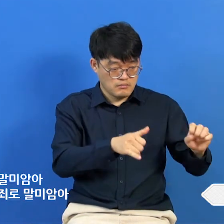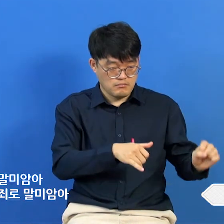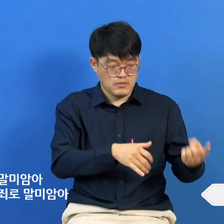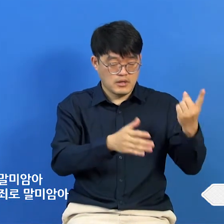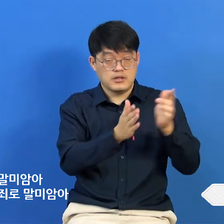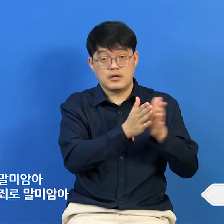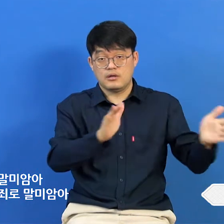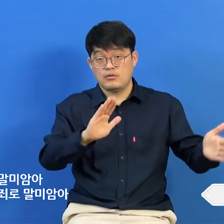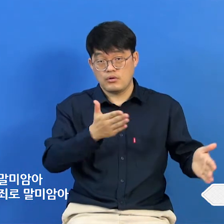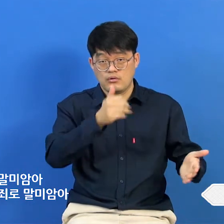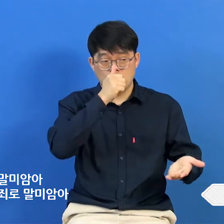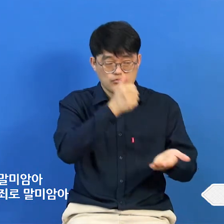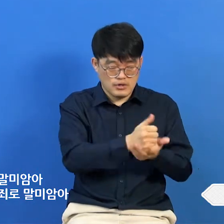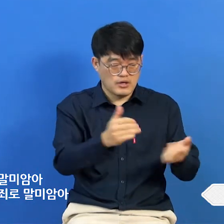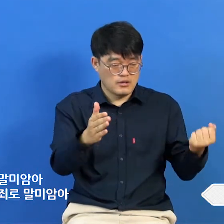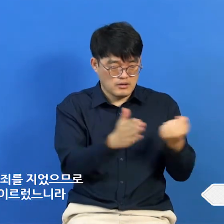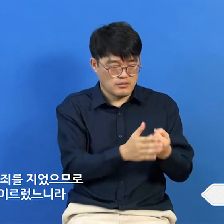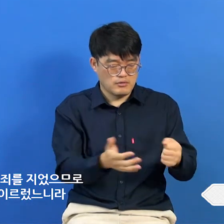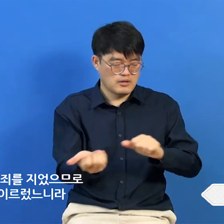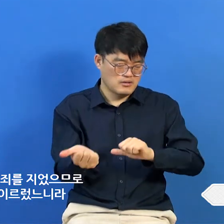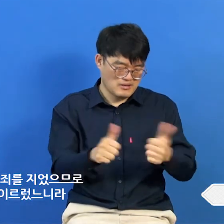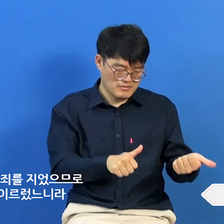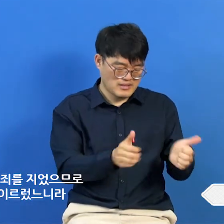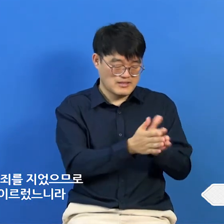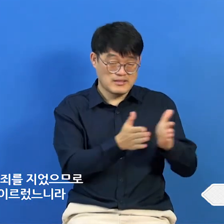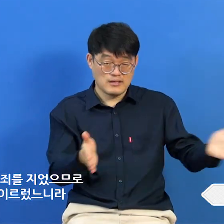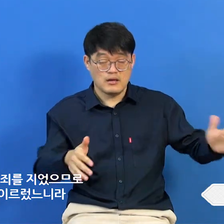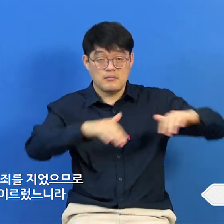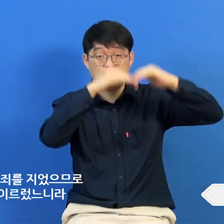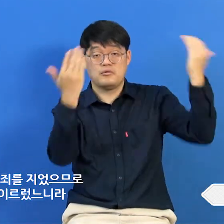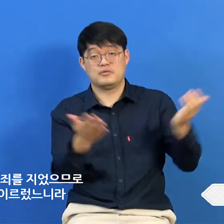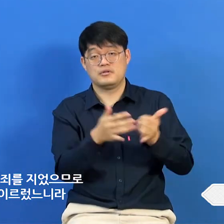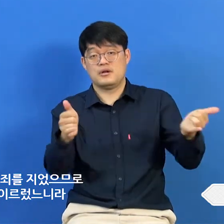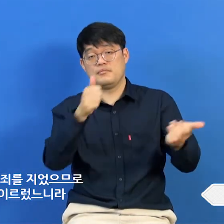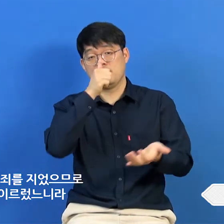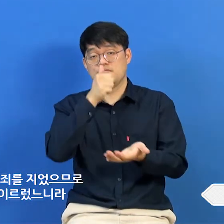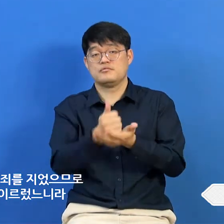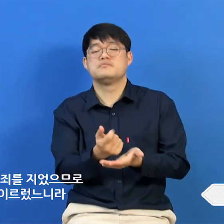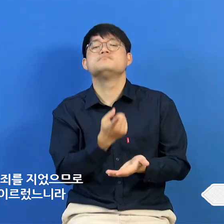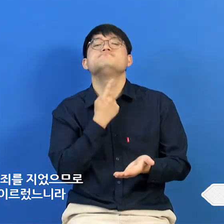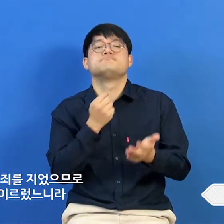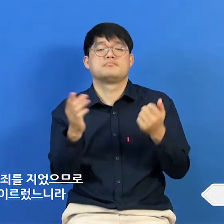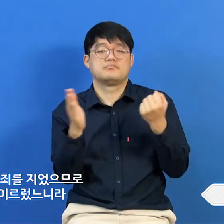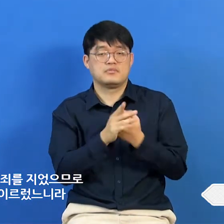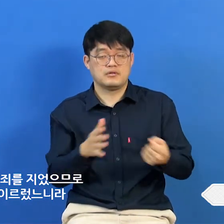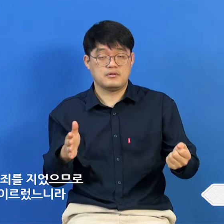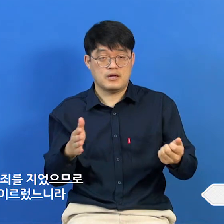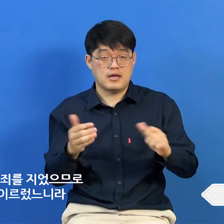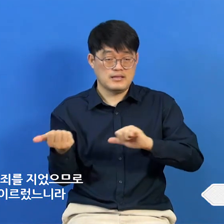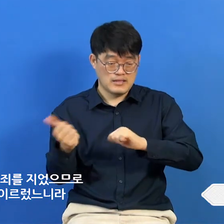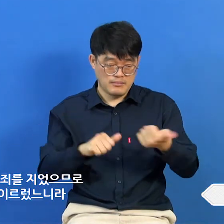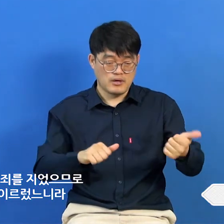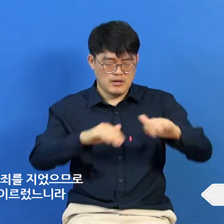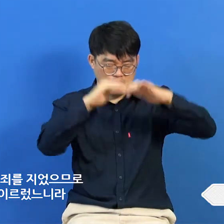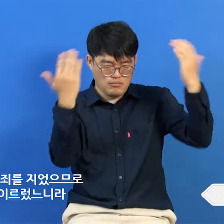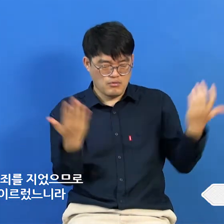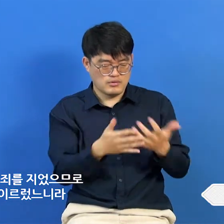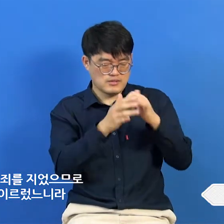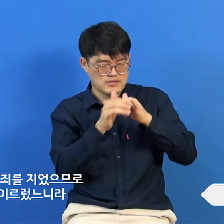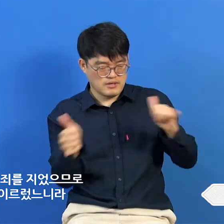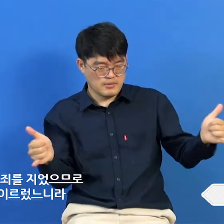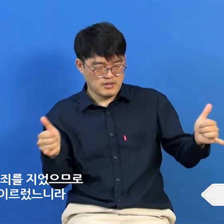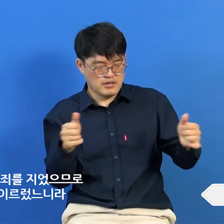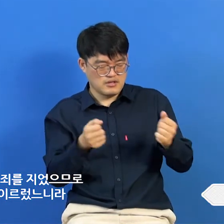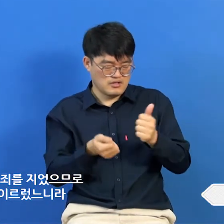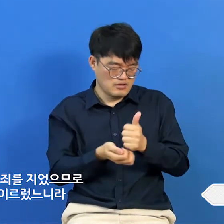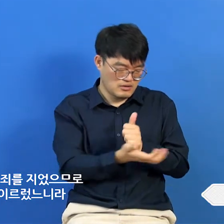말미암아 사망이 들어왔나니 이와 같이 모든 사람이 죄를 지었으므로 사망이 모든 사람에게 이르렀느니라. 한